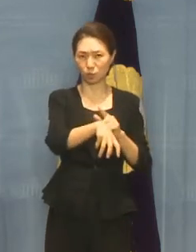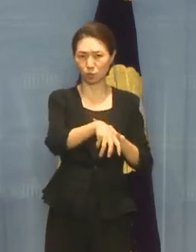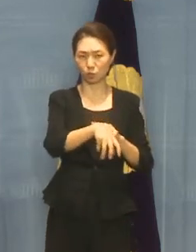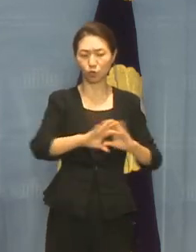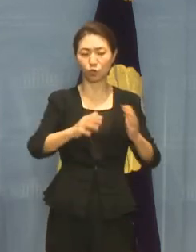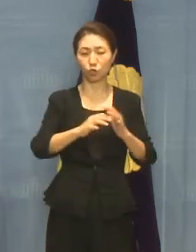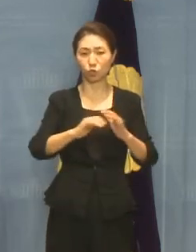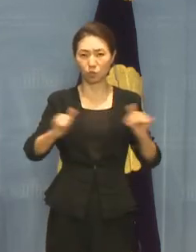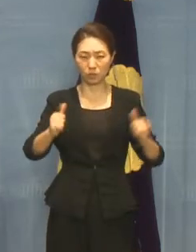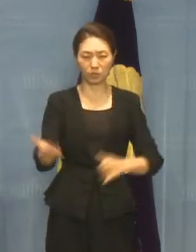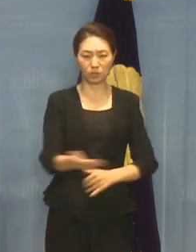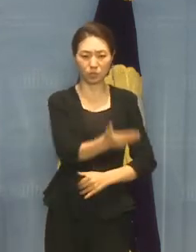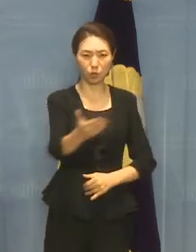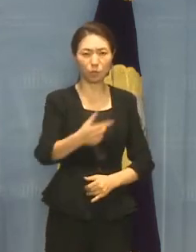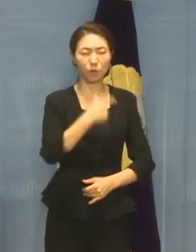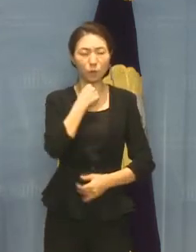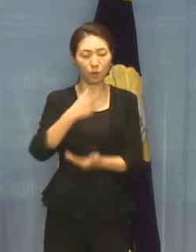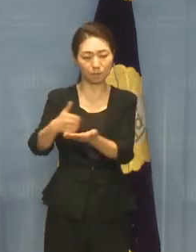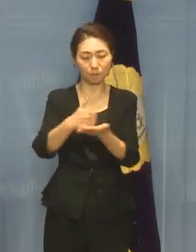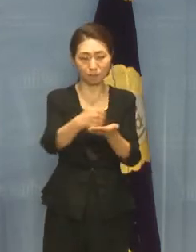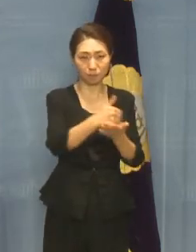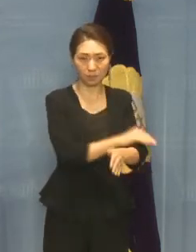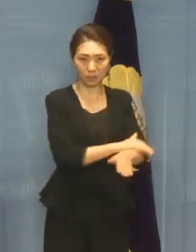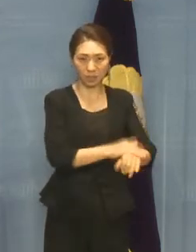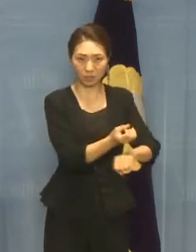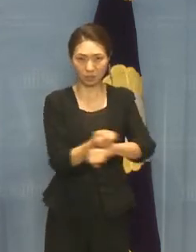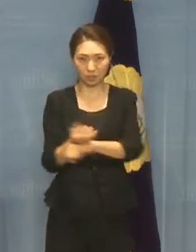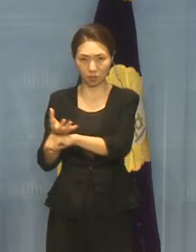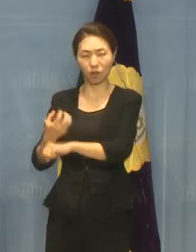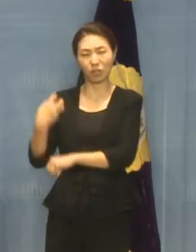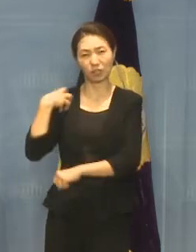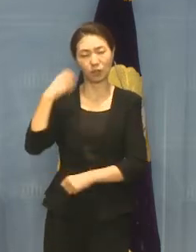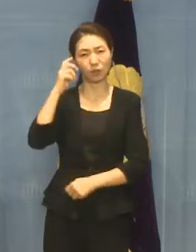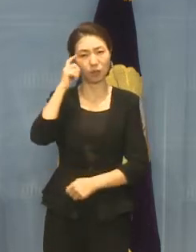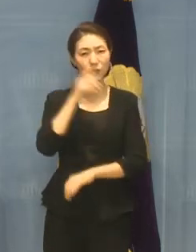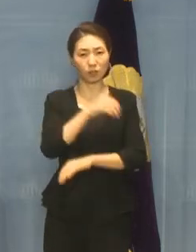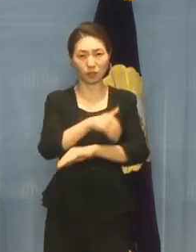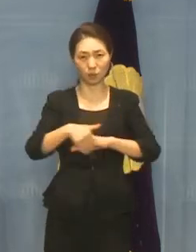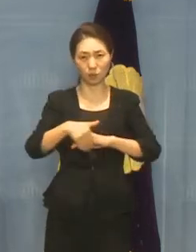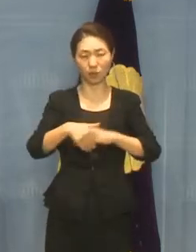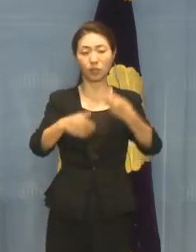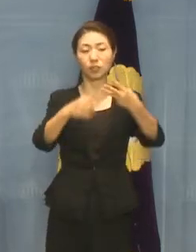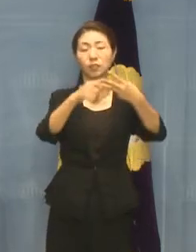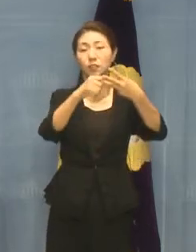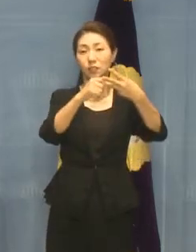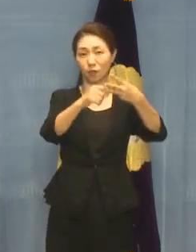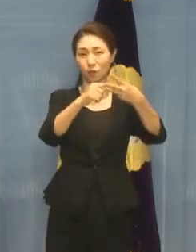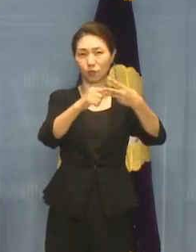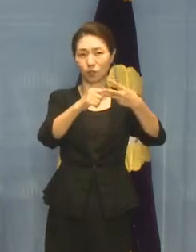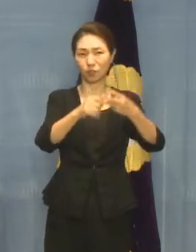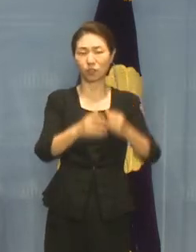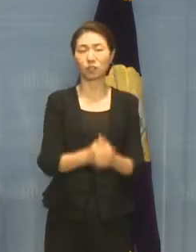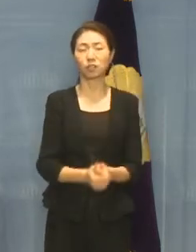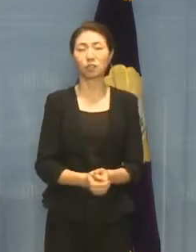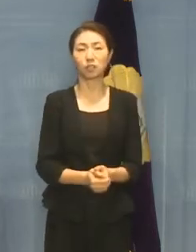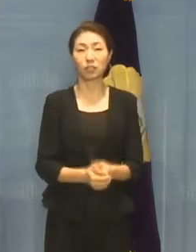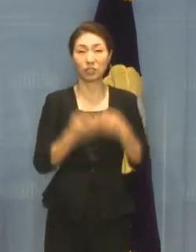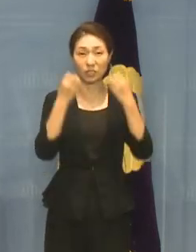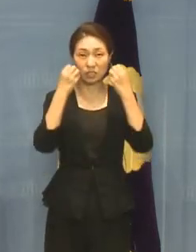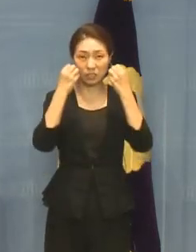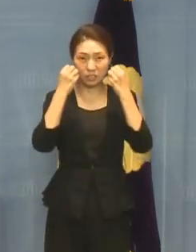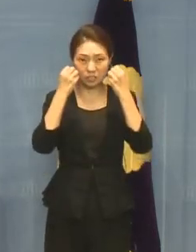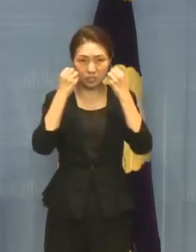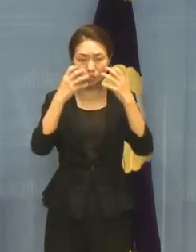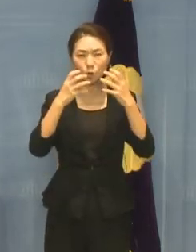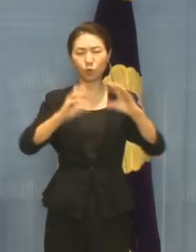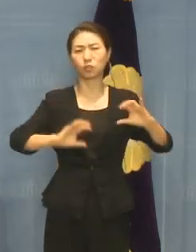경진대정을 검토하여 추진할 것입니다. 셋째로 의회 애교 뉴노멀 확립입니다. 새로운 세계